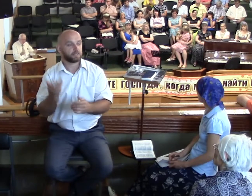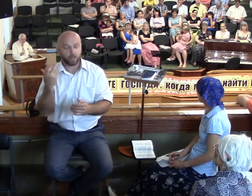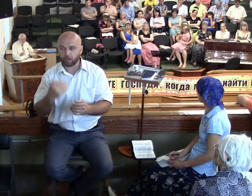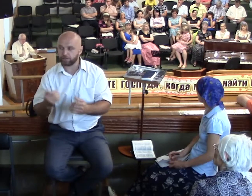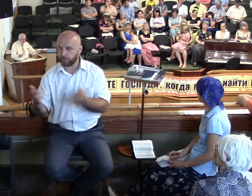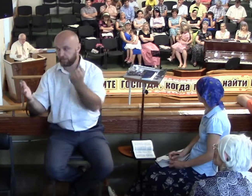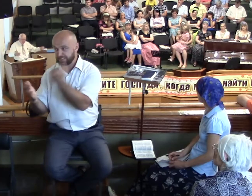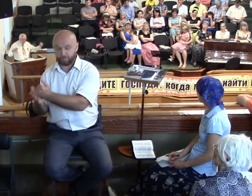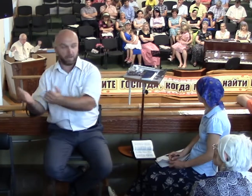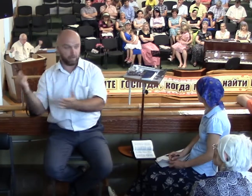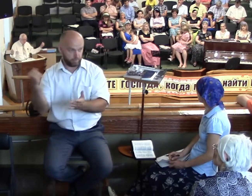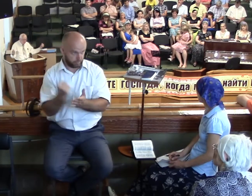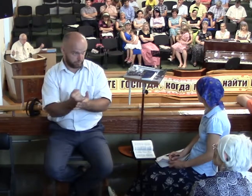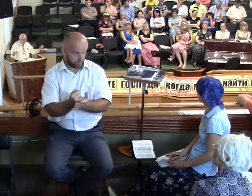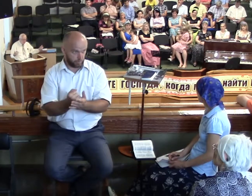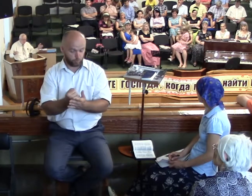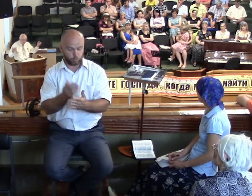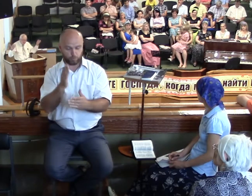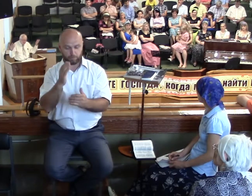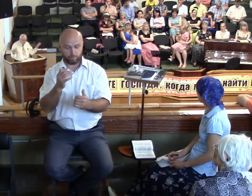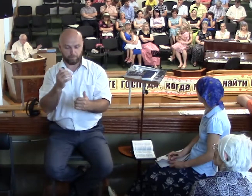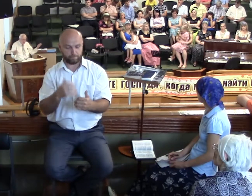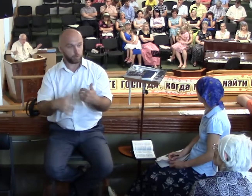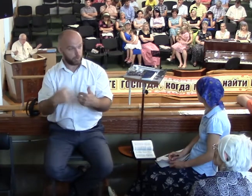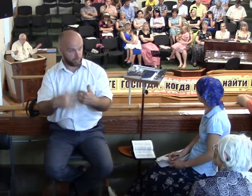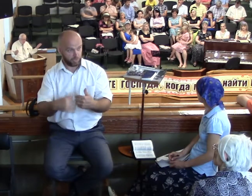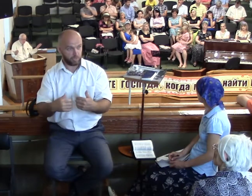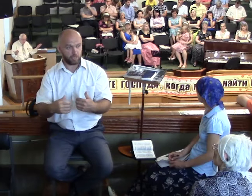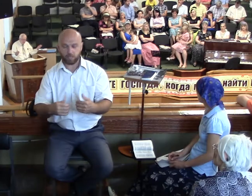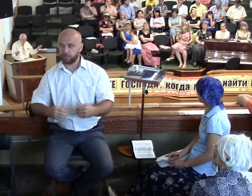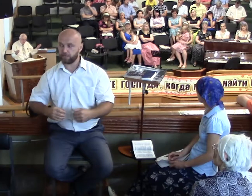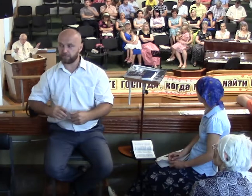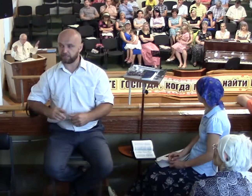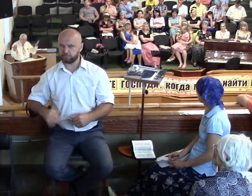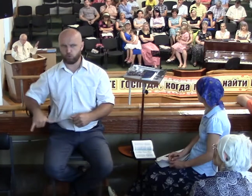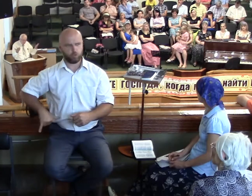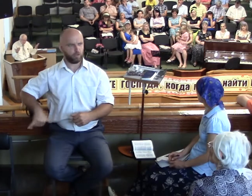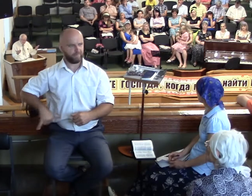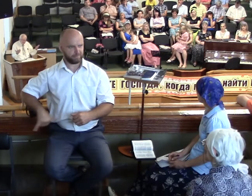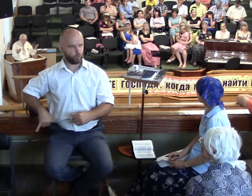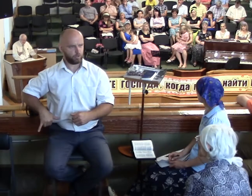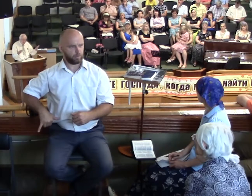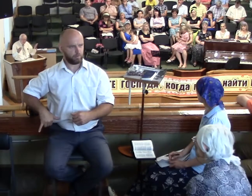на кресте, среди разбойников, чтобы подчеркнуть его, подчеркнуть презрение к